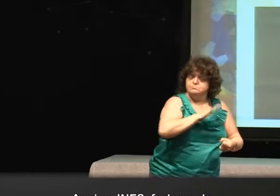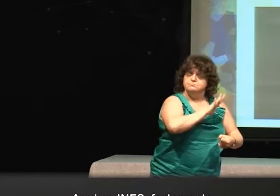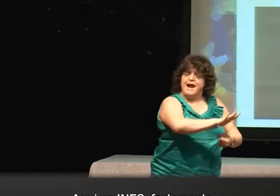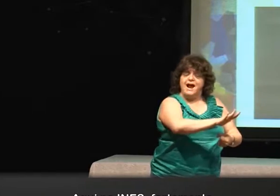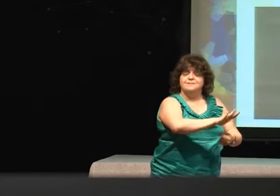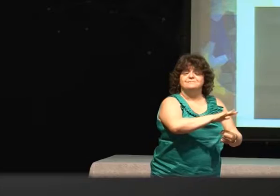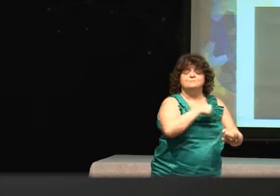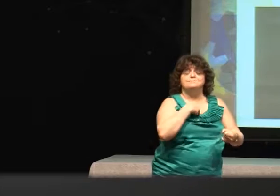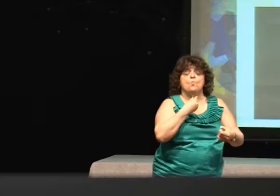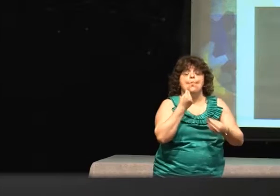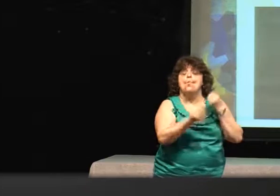fortemente.